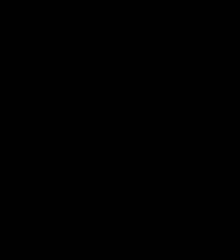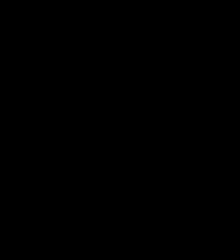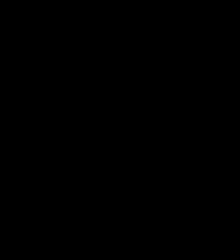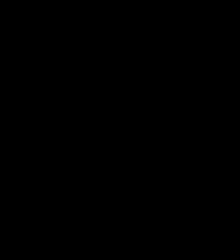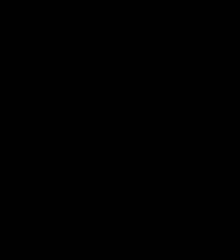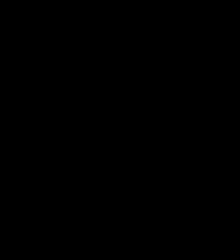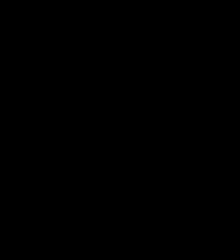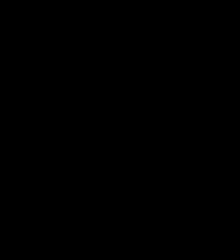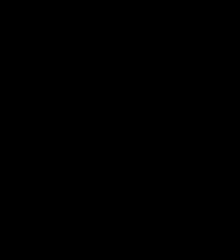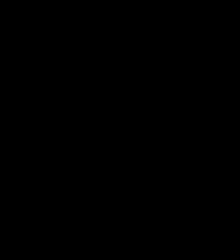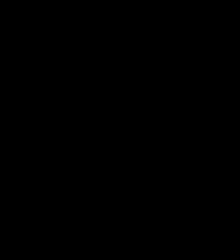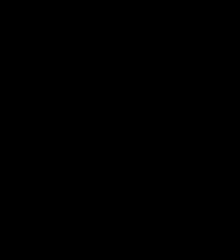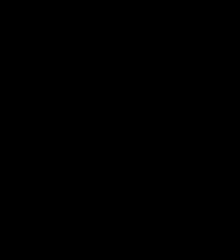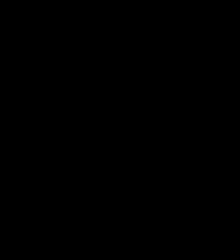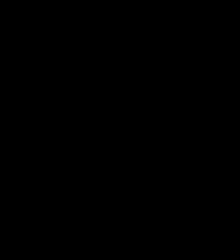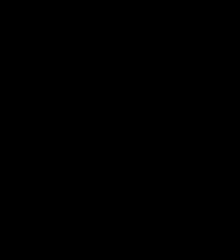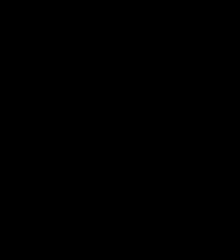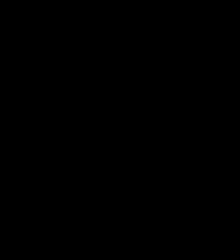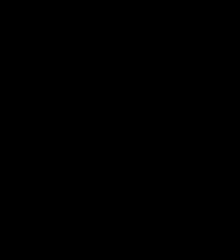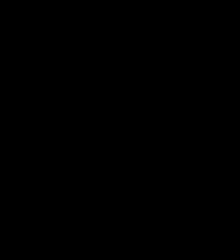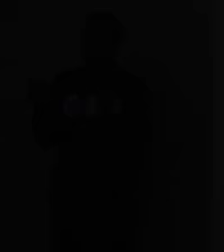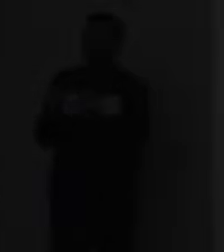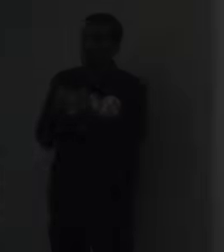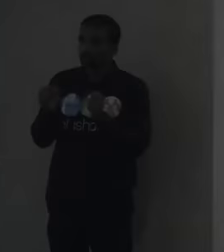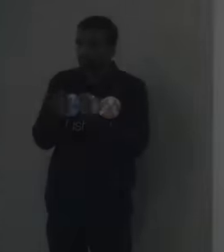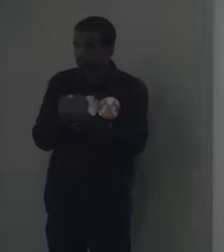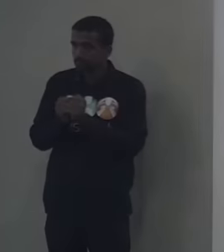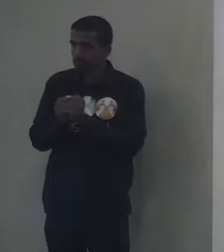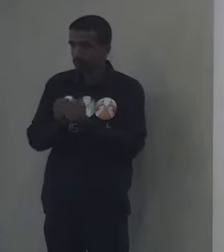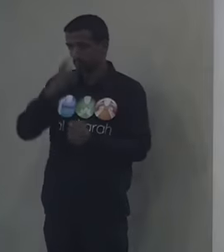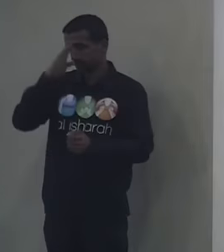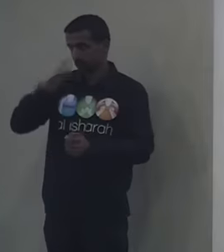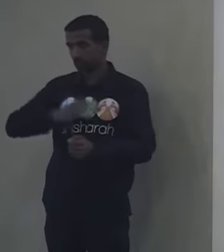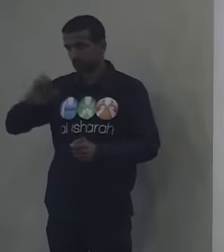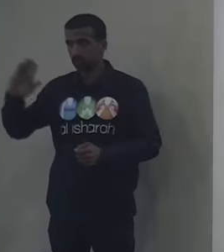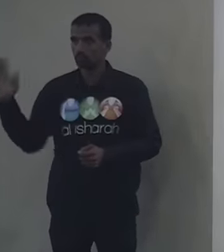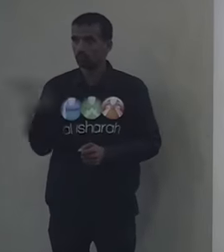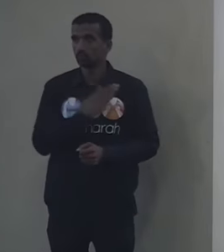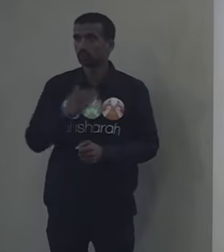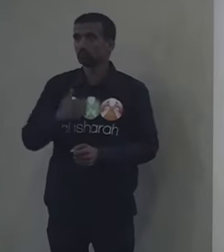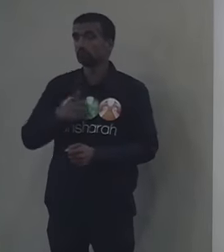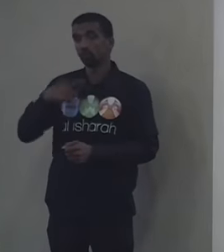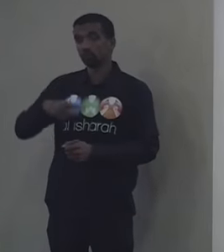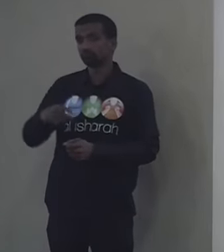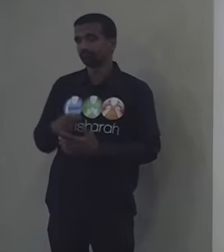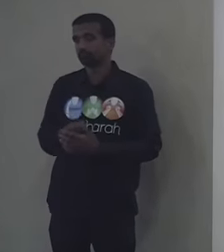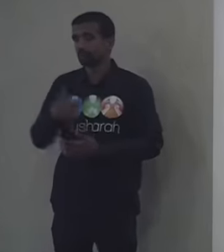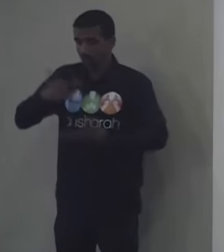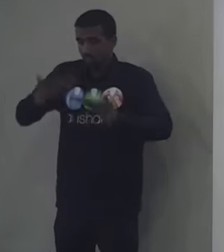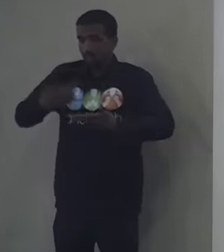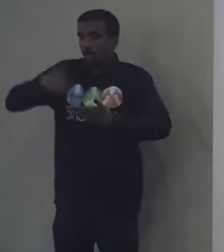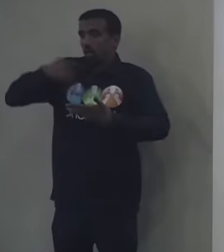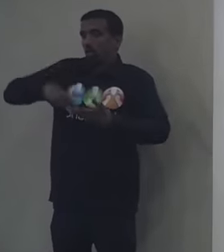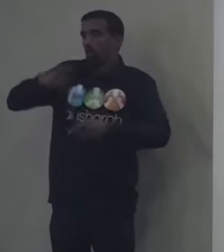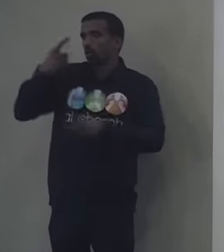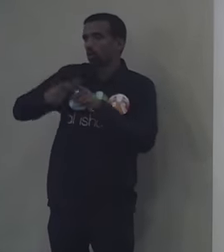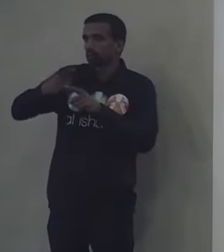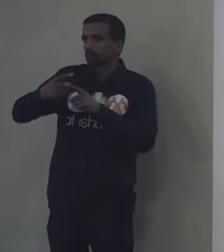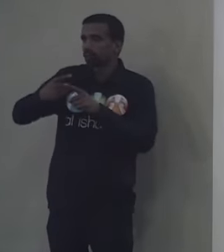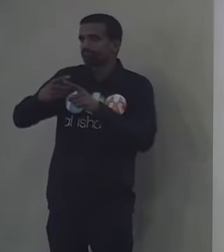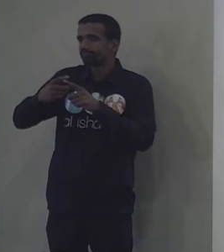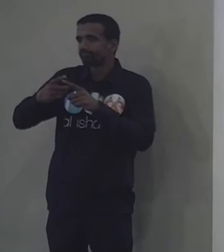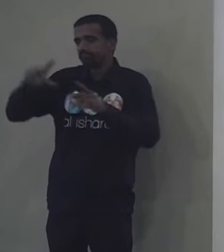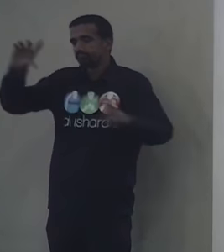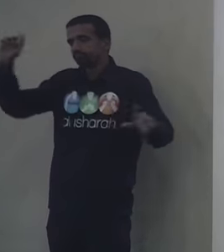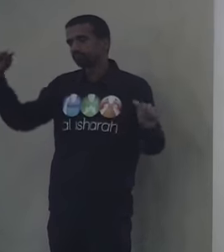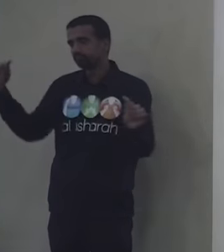again everybody, السلام عليكم ورحمة الله وبركاته. So I just want to summarize the essential lesson that's been covered so far and